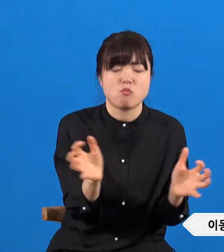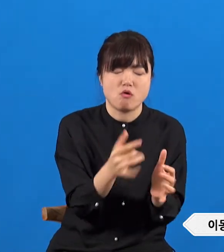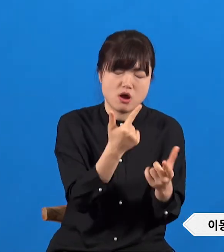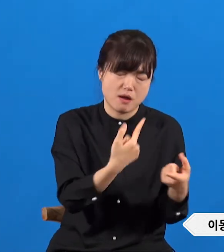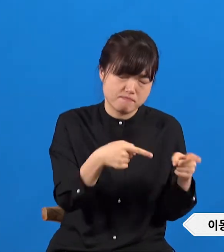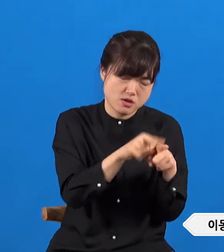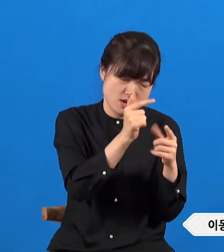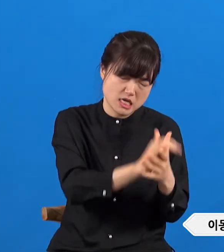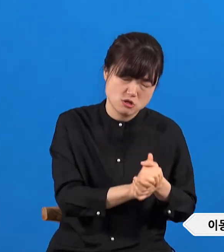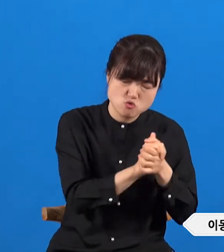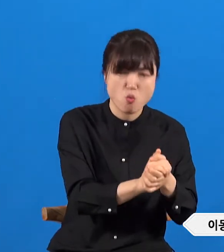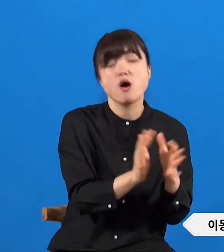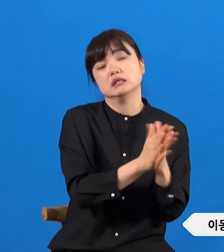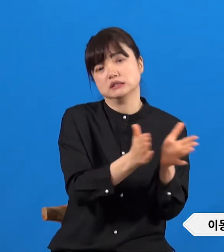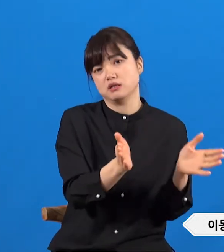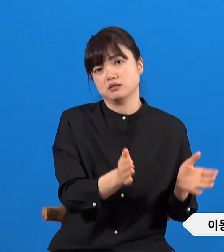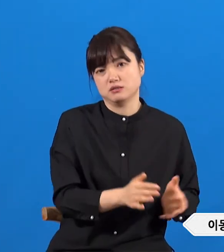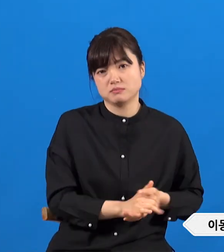그들은 기도하기 시작합니다.